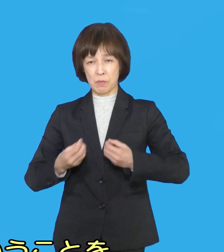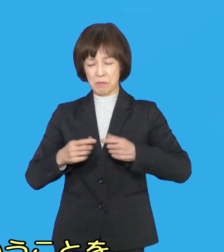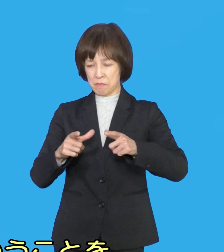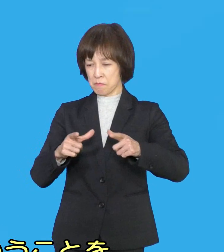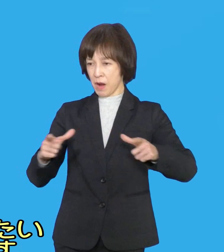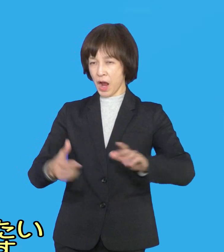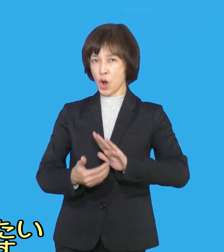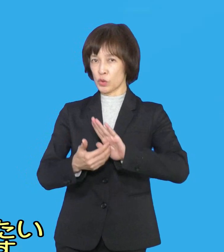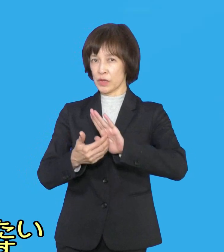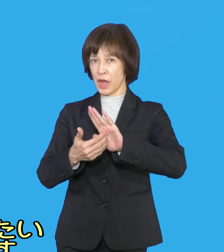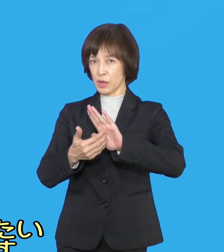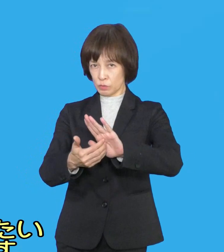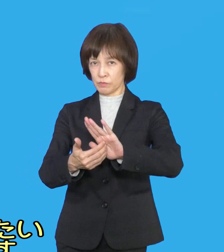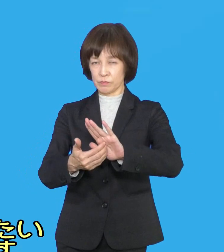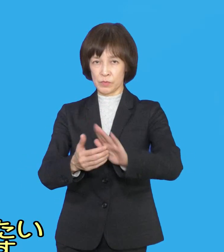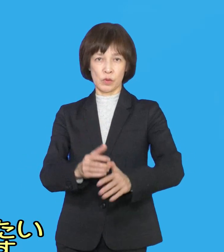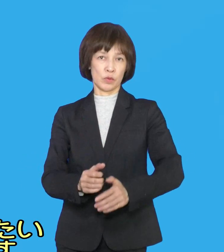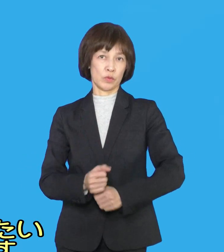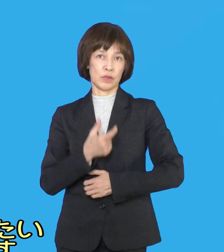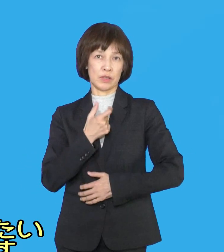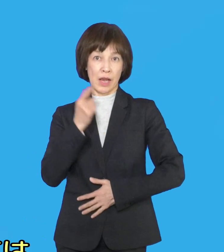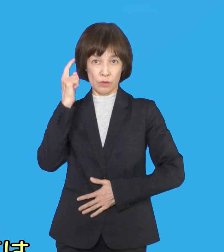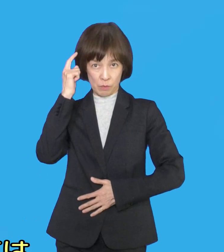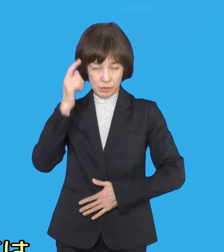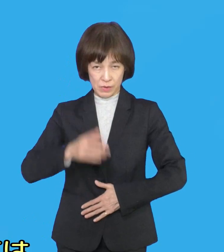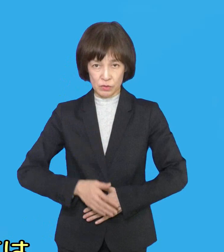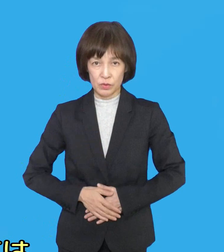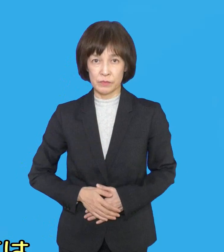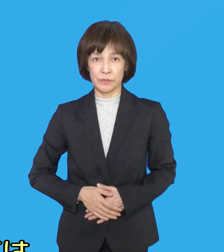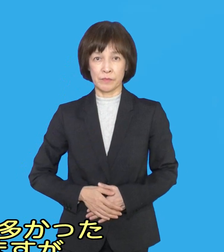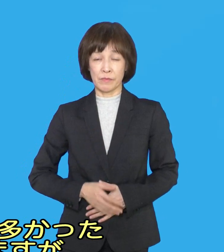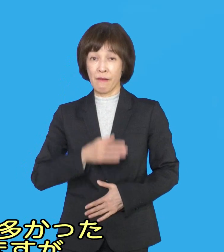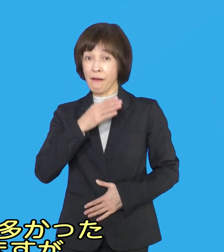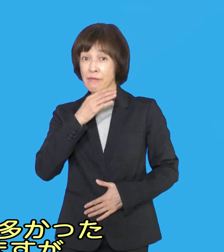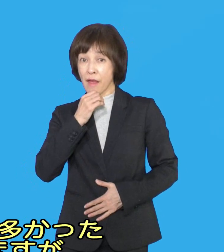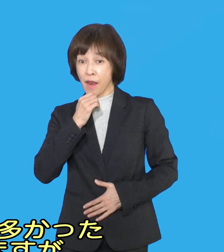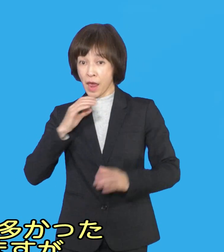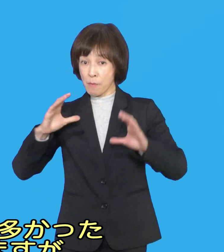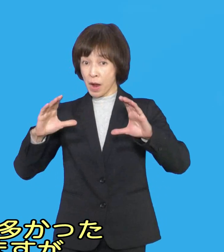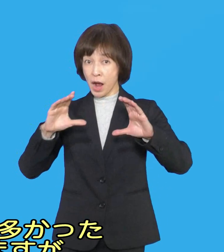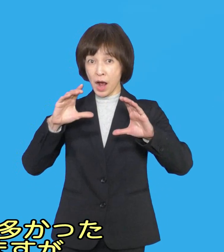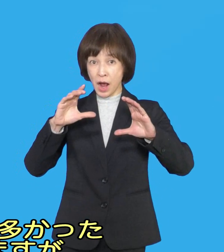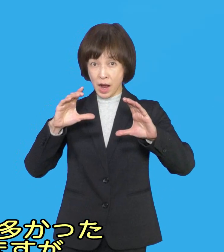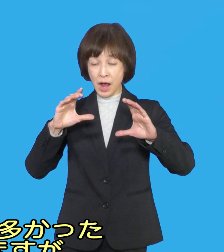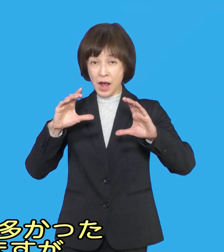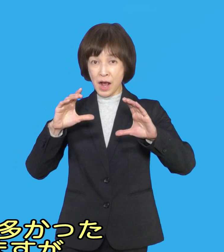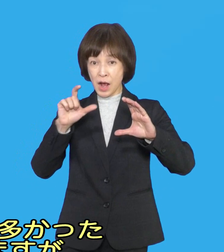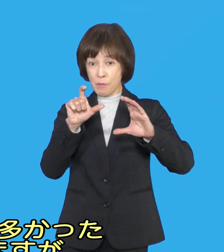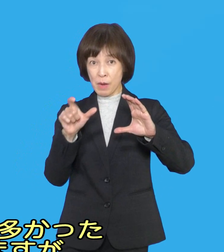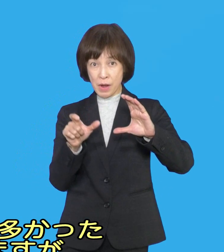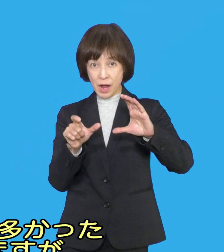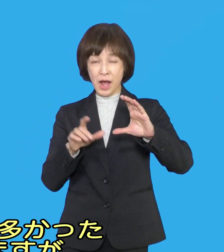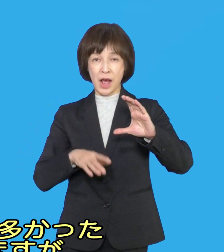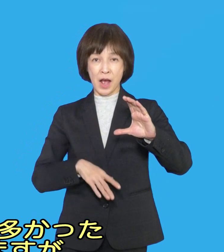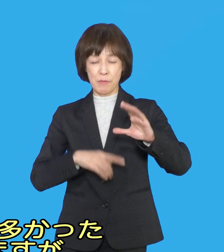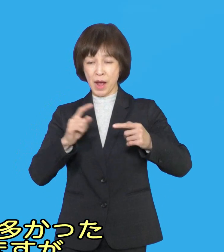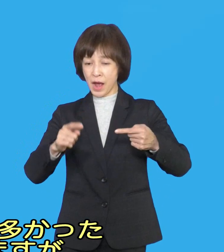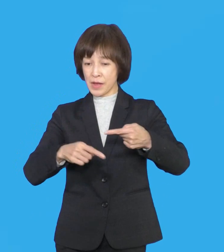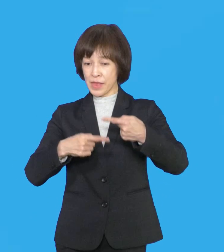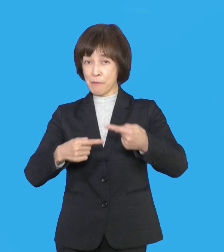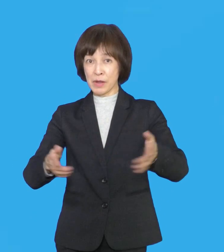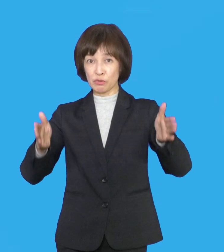防ぐということを注力をしていきたいと考えています。年代に関しては、年末年始、若い方が多かったということがあり